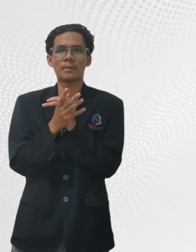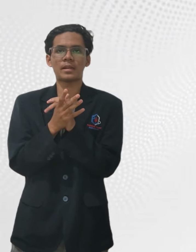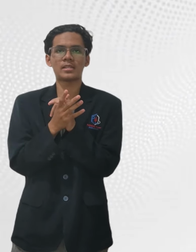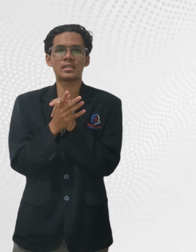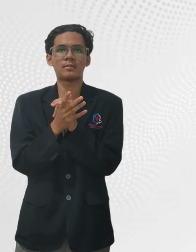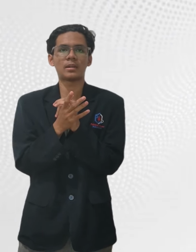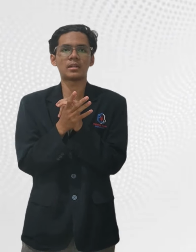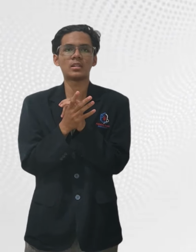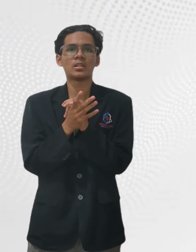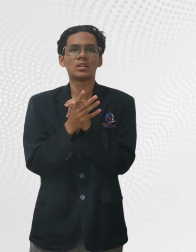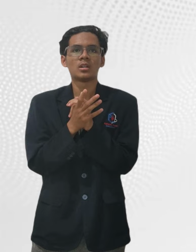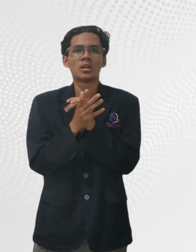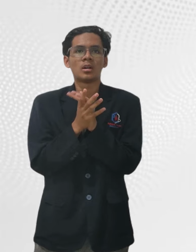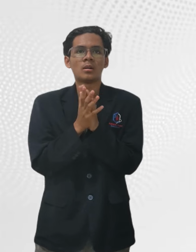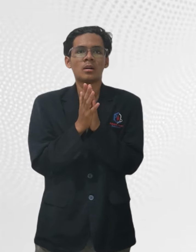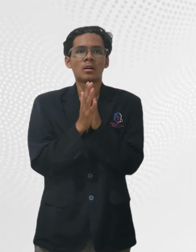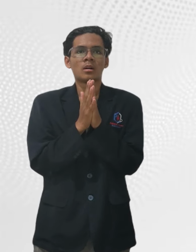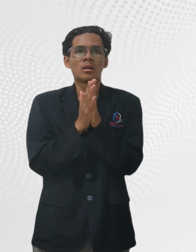filter, dan aplikasi di mana